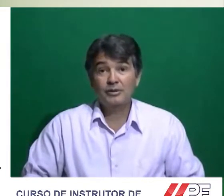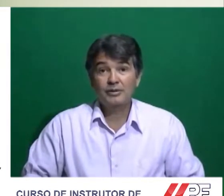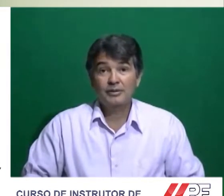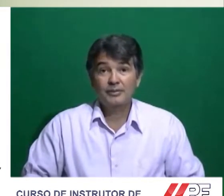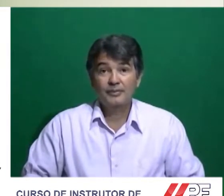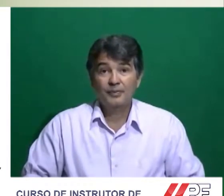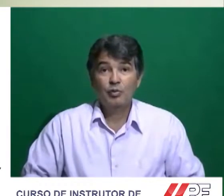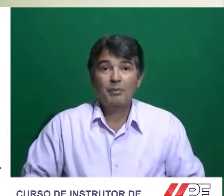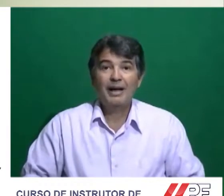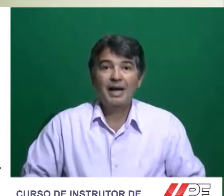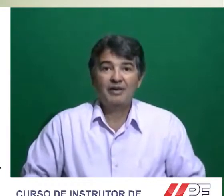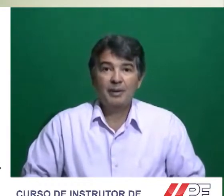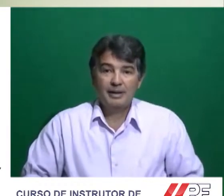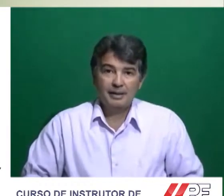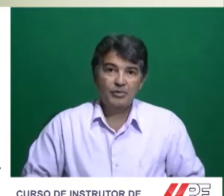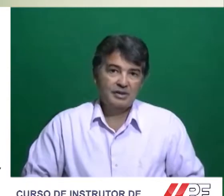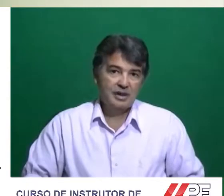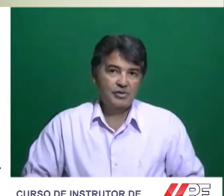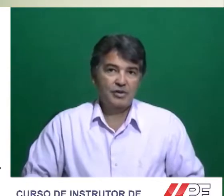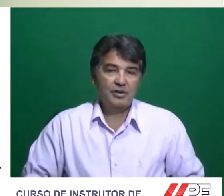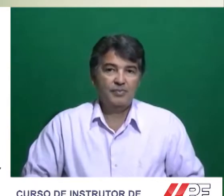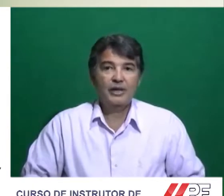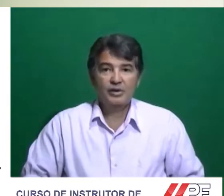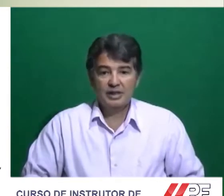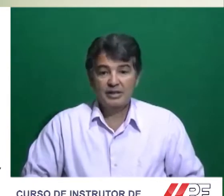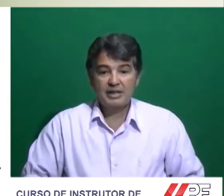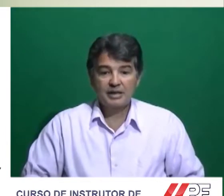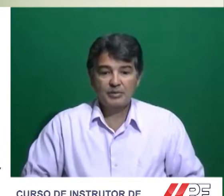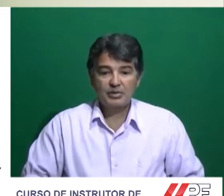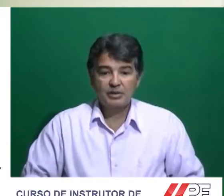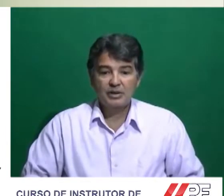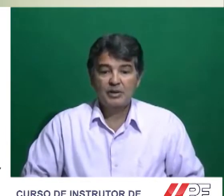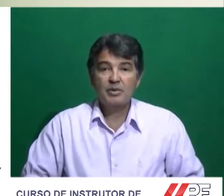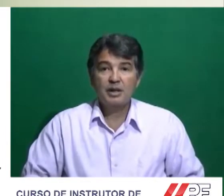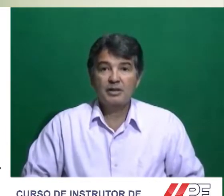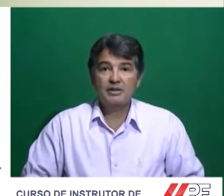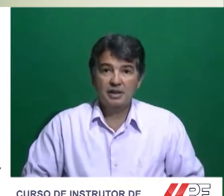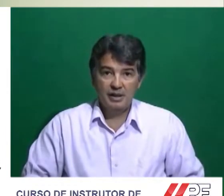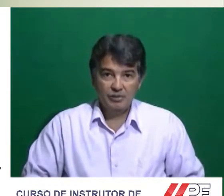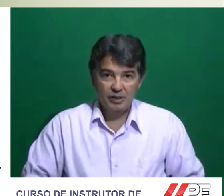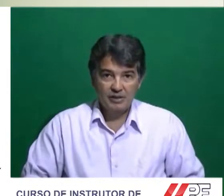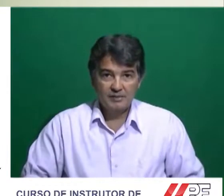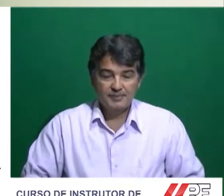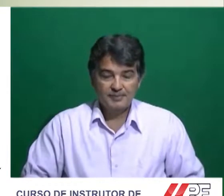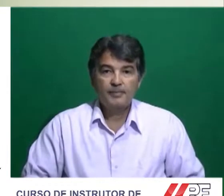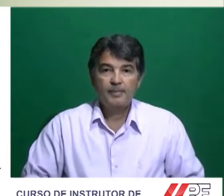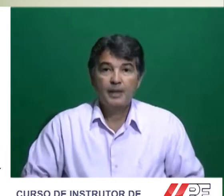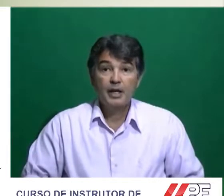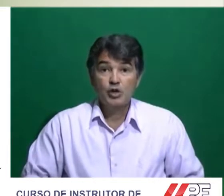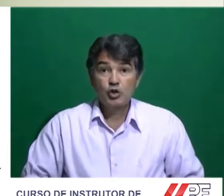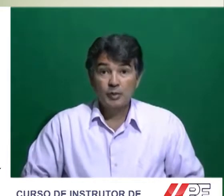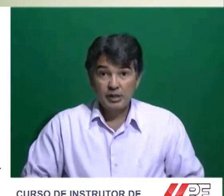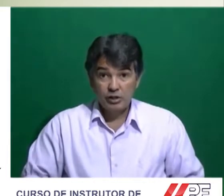faltando uma palavra para categorizar isso aí. Daí nós acrescentamos. Ambientes e natureza.